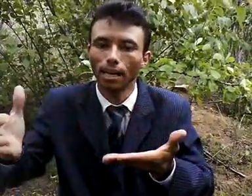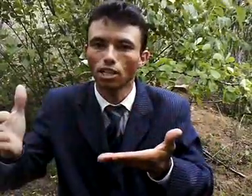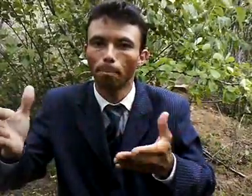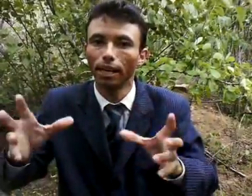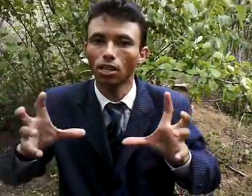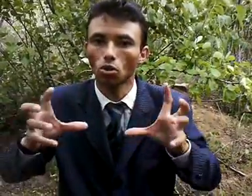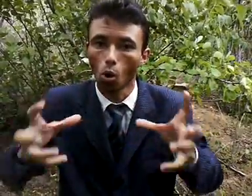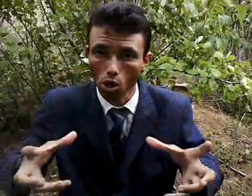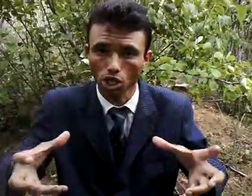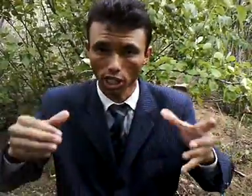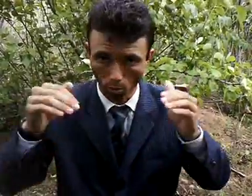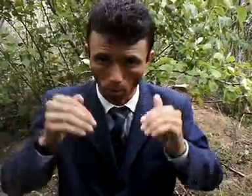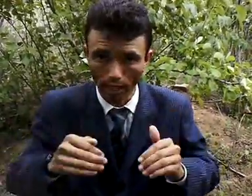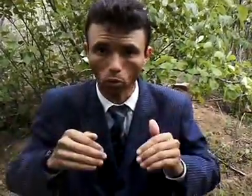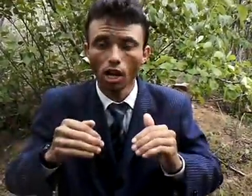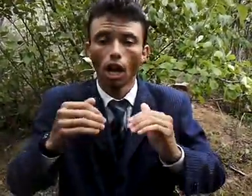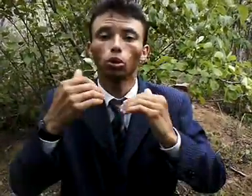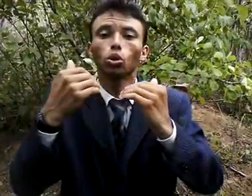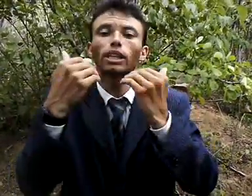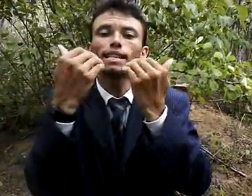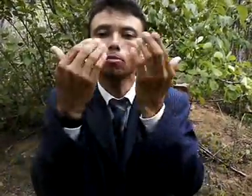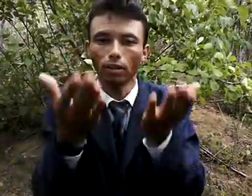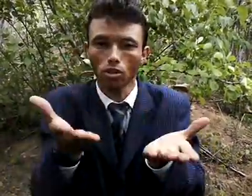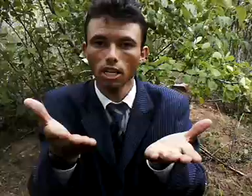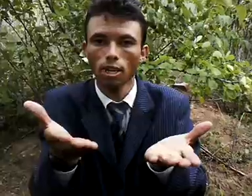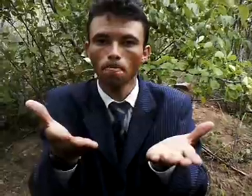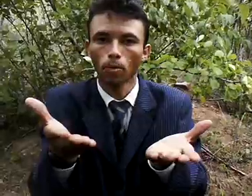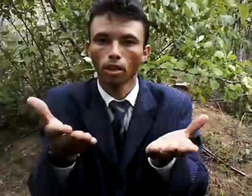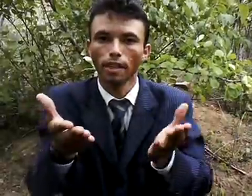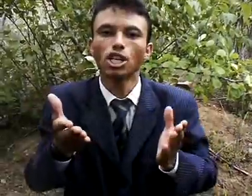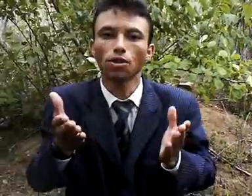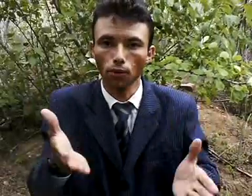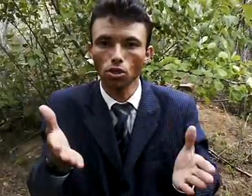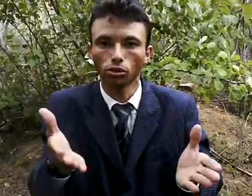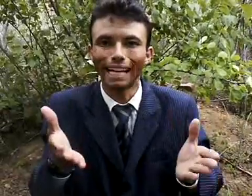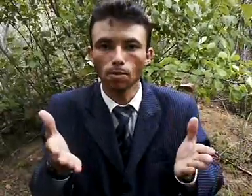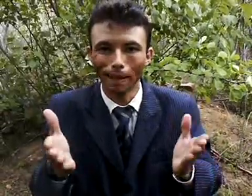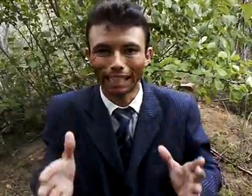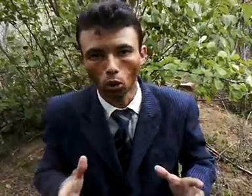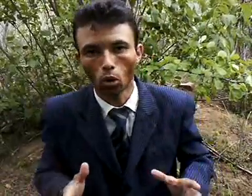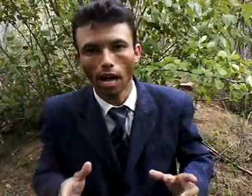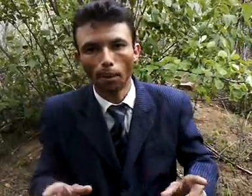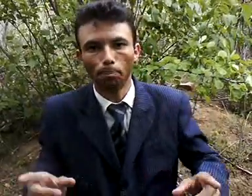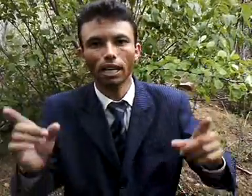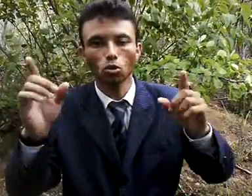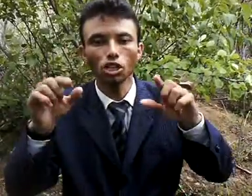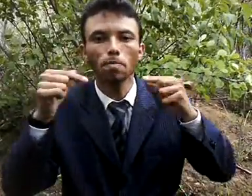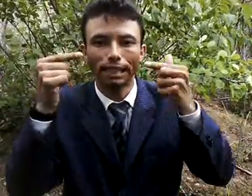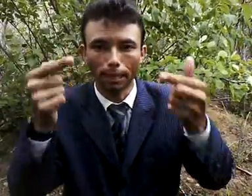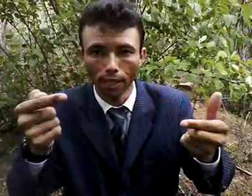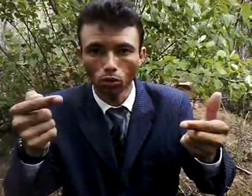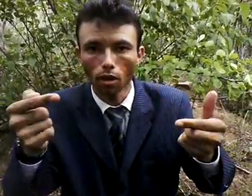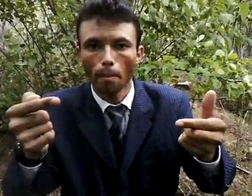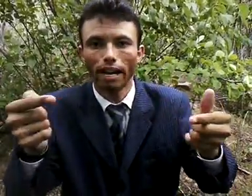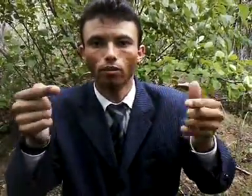detalhadamente. Apenas hoje, nesse momento, eu estou trazendo para você, neste vídeo, telespectador, apenas um despertamento para você